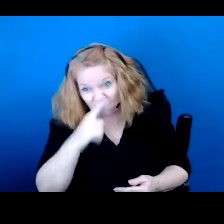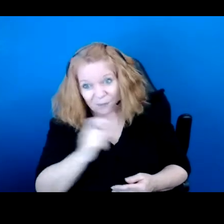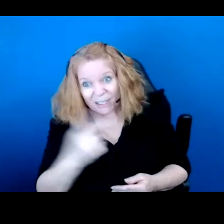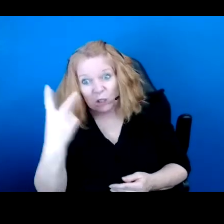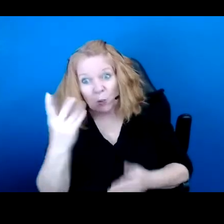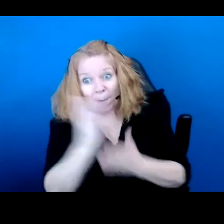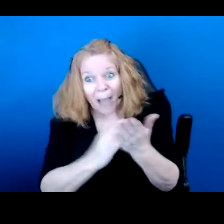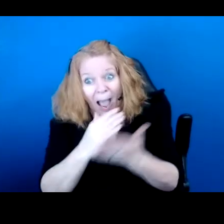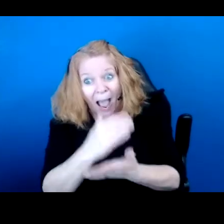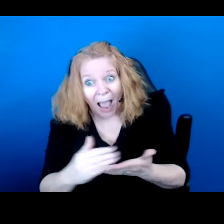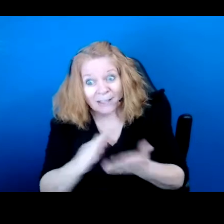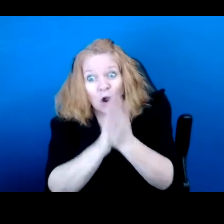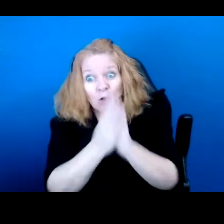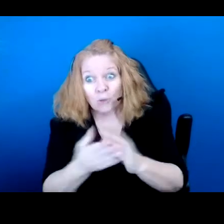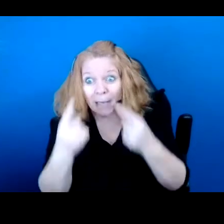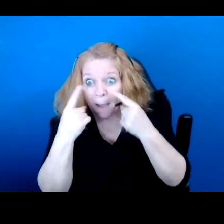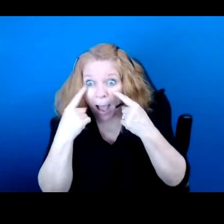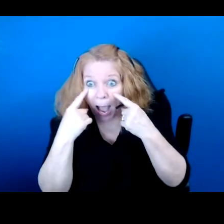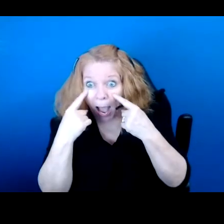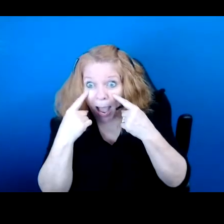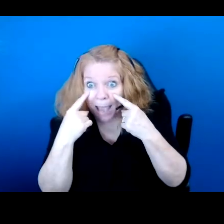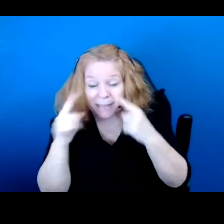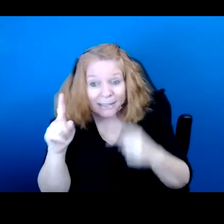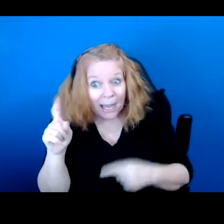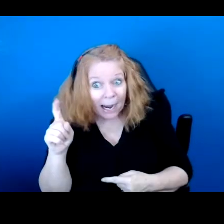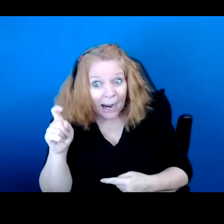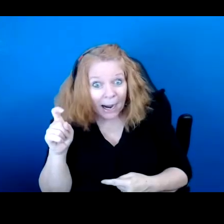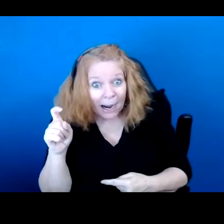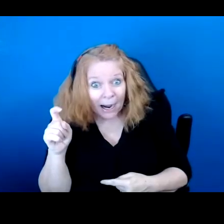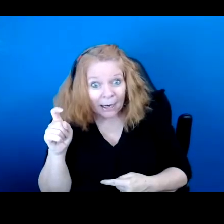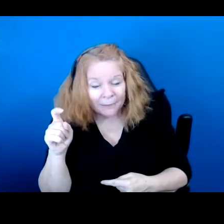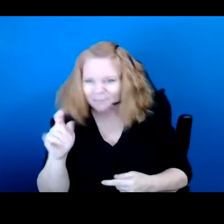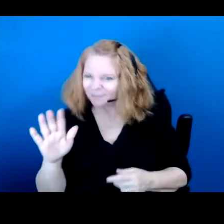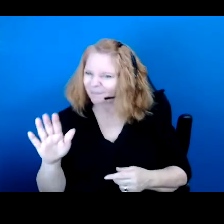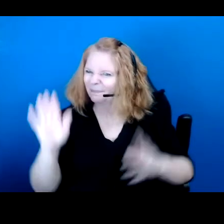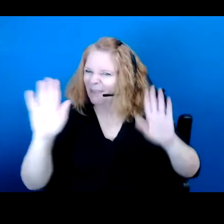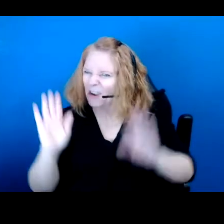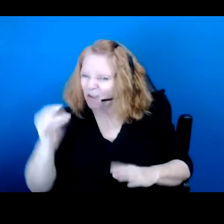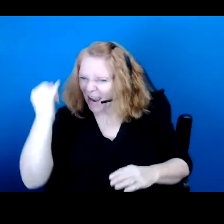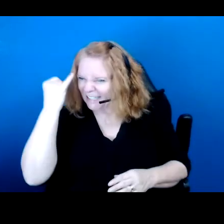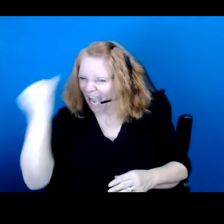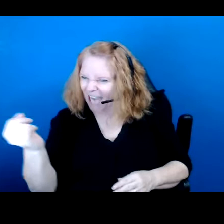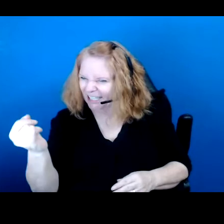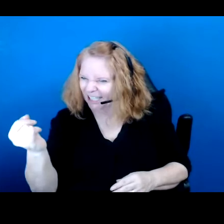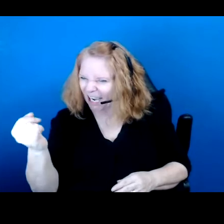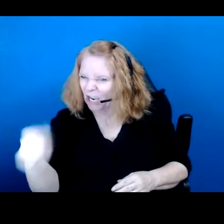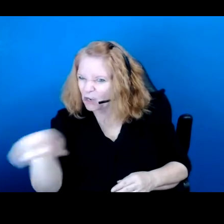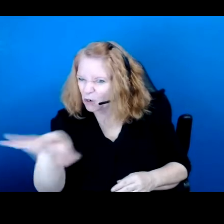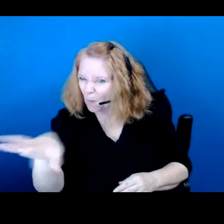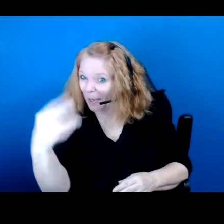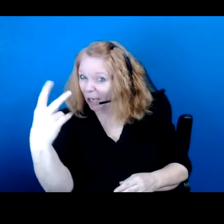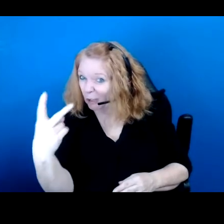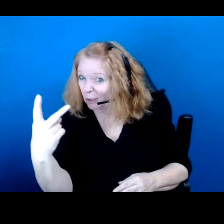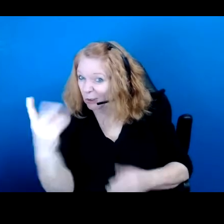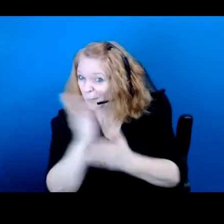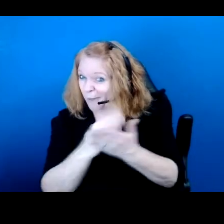podemos tener dos tartas para entonces convertirlos en dos ojos claro que sí idea más increíble